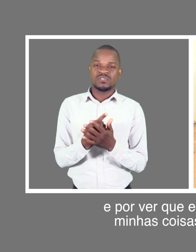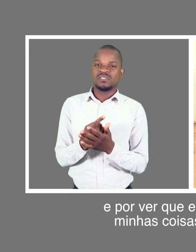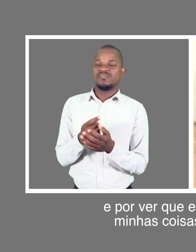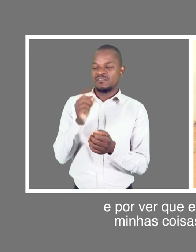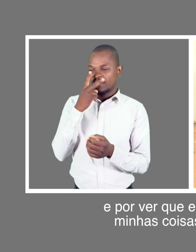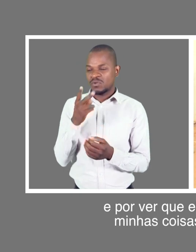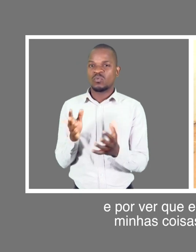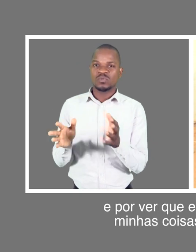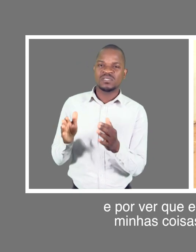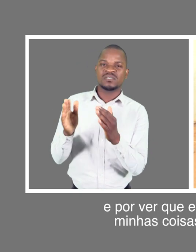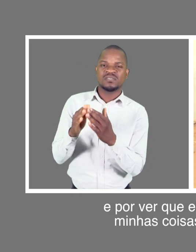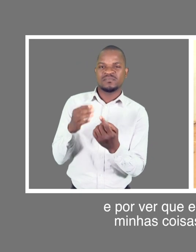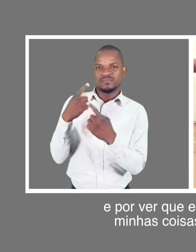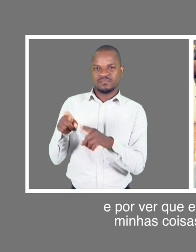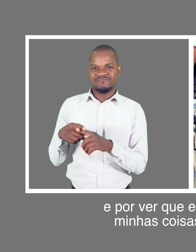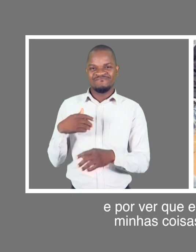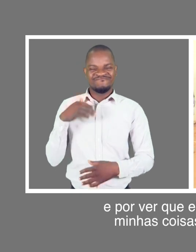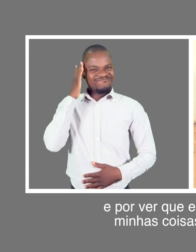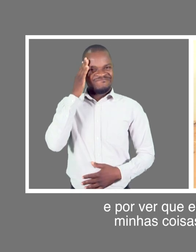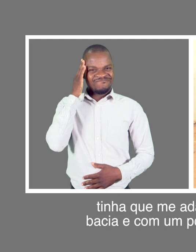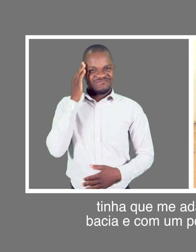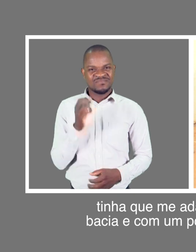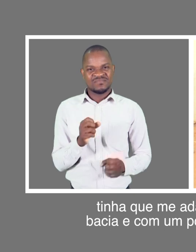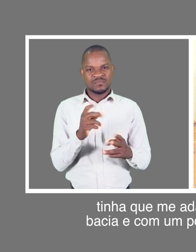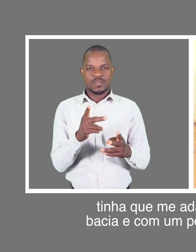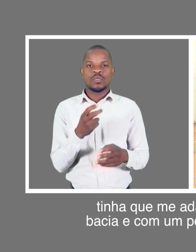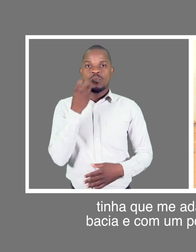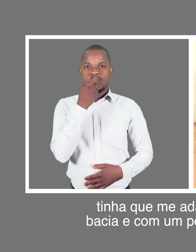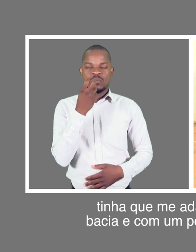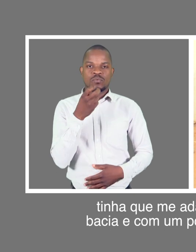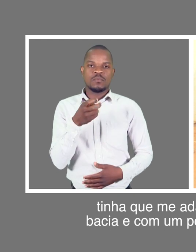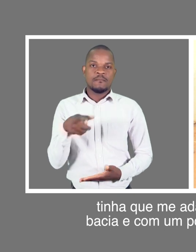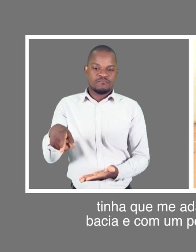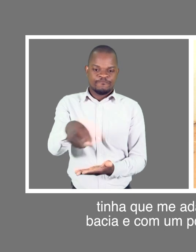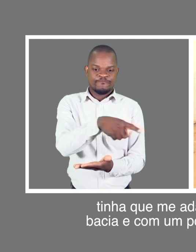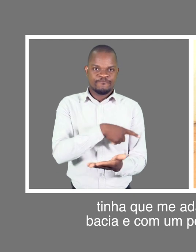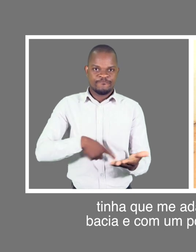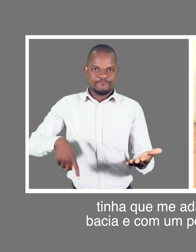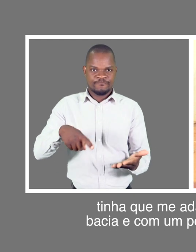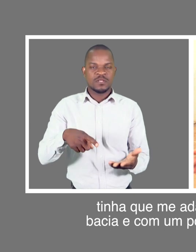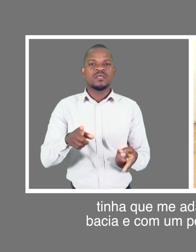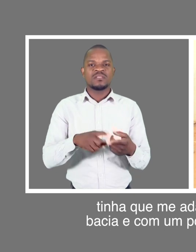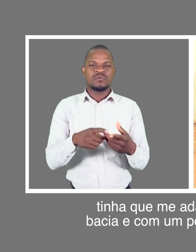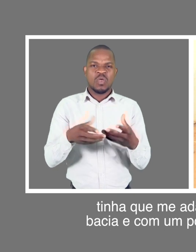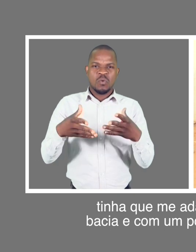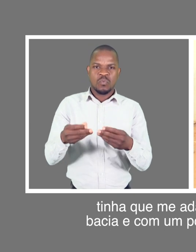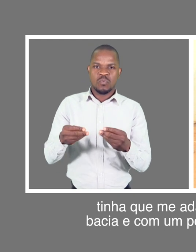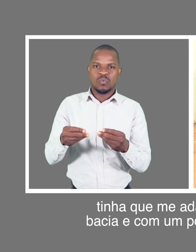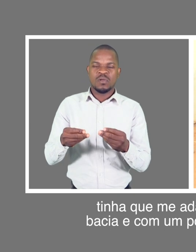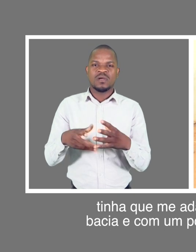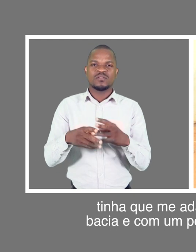que ele já é grande, eu também tenho que fazer as minhas coisas, como trabalho de casa. Eu tinha que me adaptar um pouco, fiz aquela bacia,